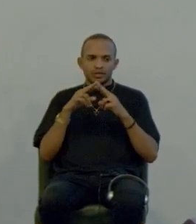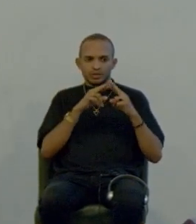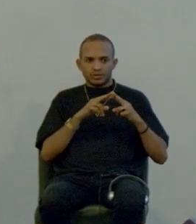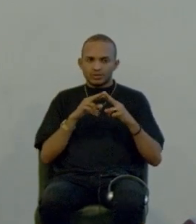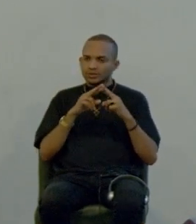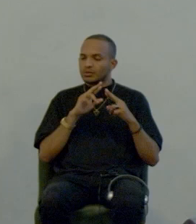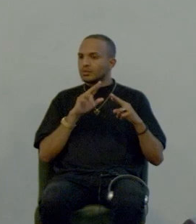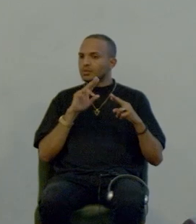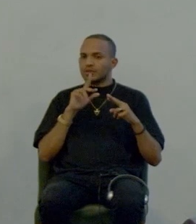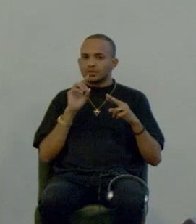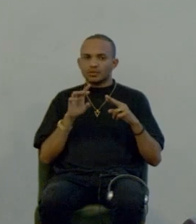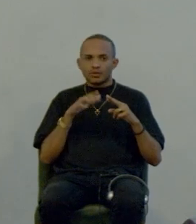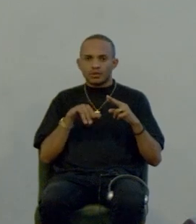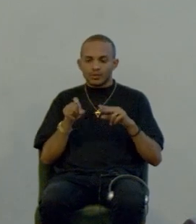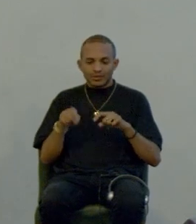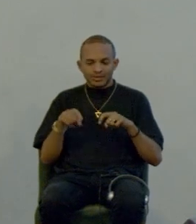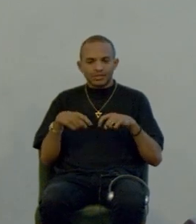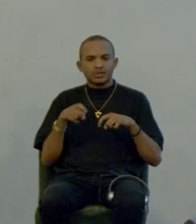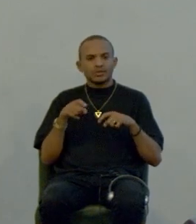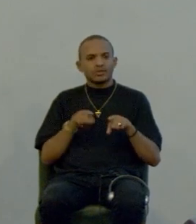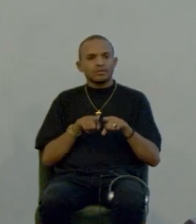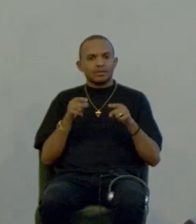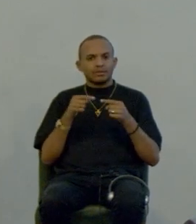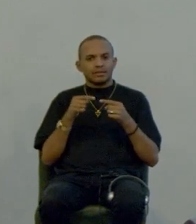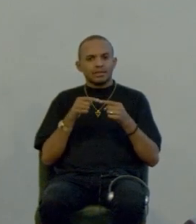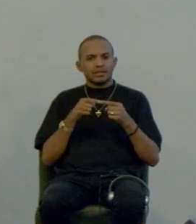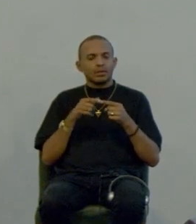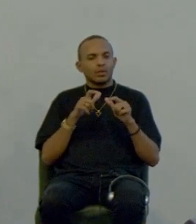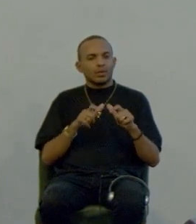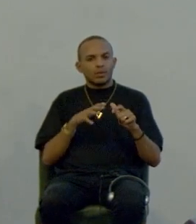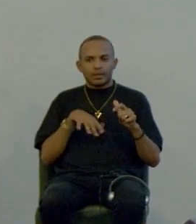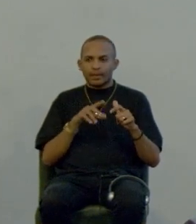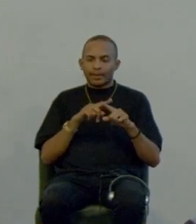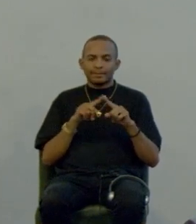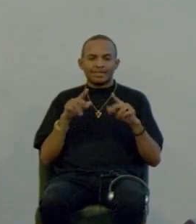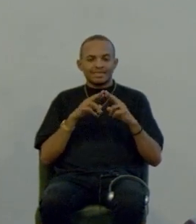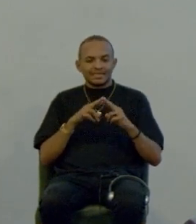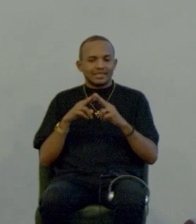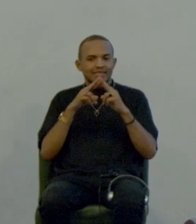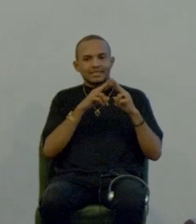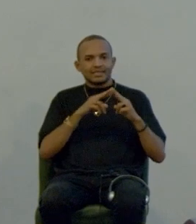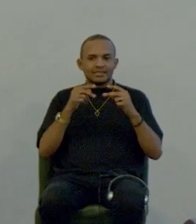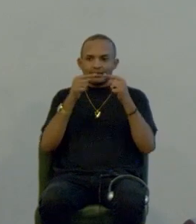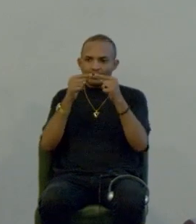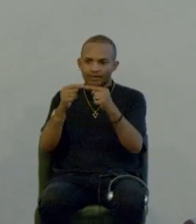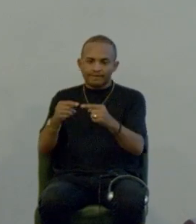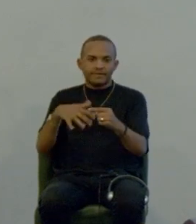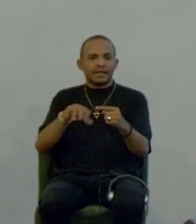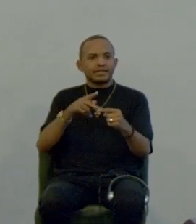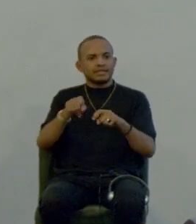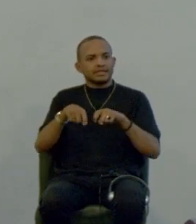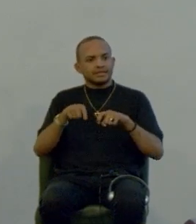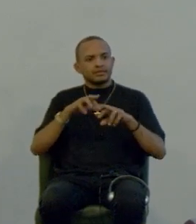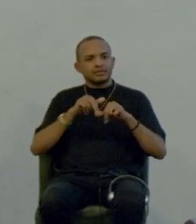né? Não é só o sítio arqueológico isolado que correspondia a um antigo local de ocupação, mas eram as redes que se constituíam entre esses sítios